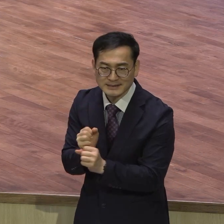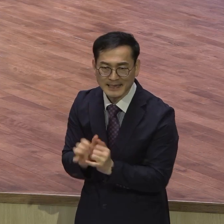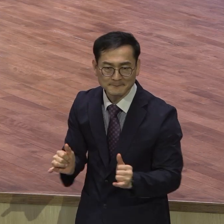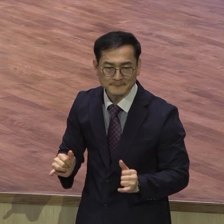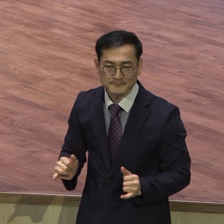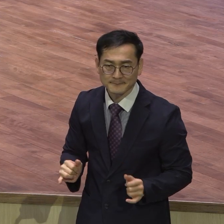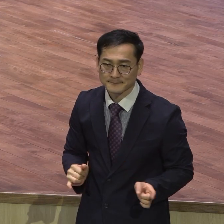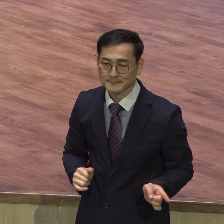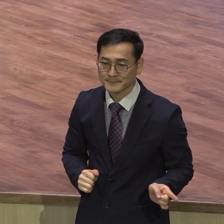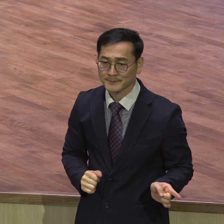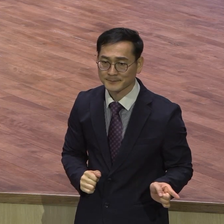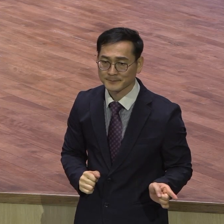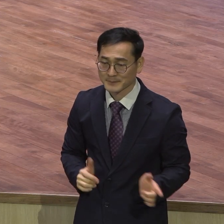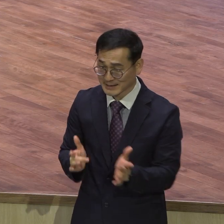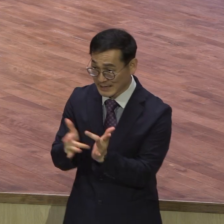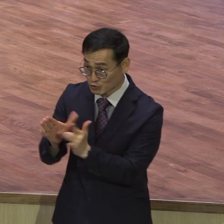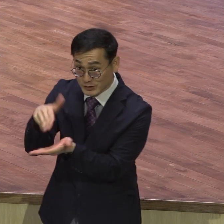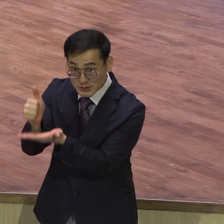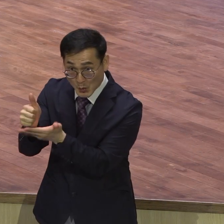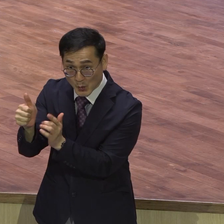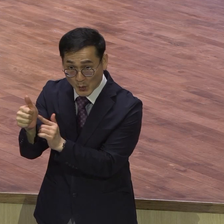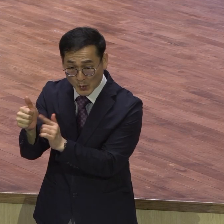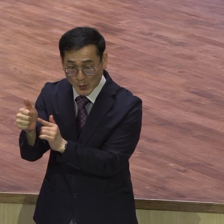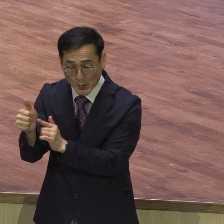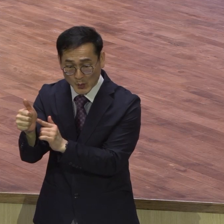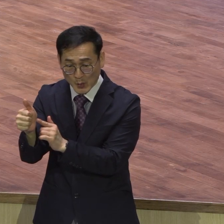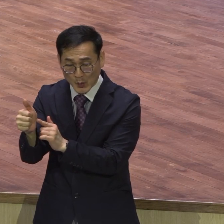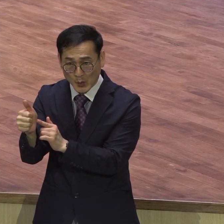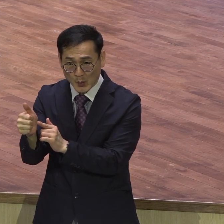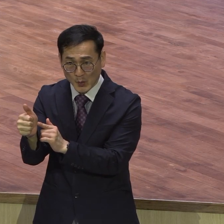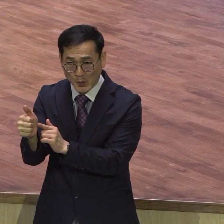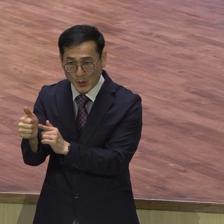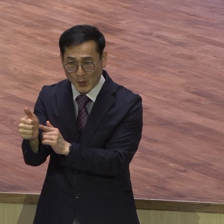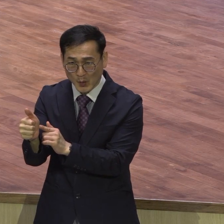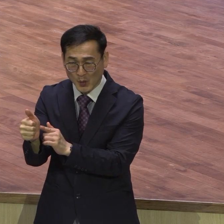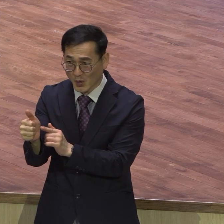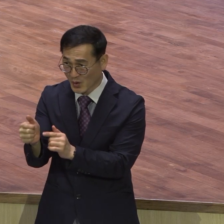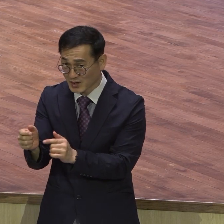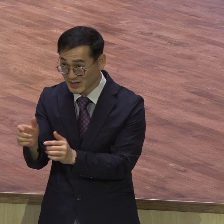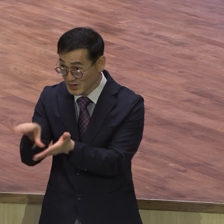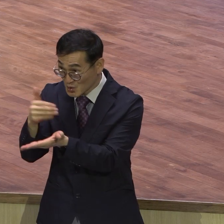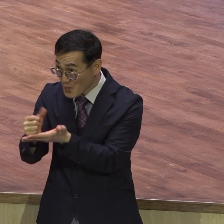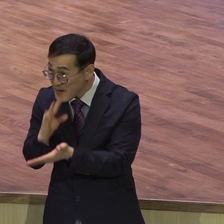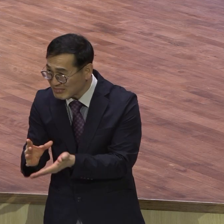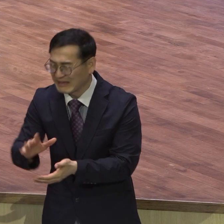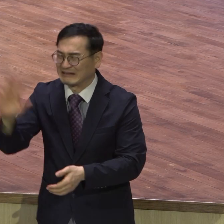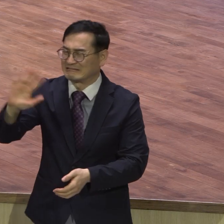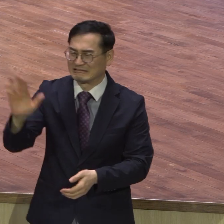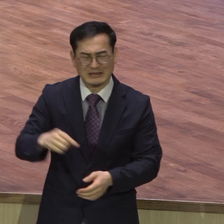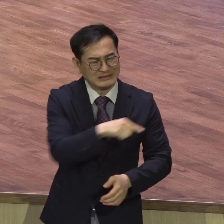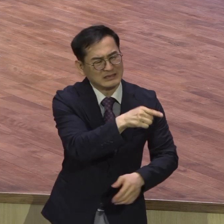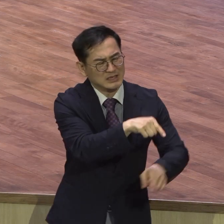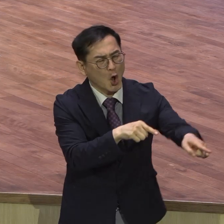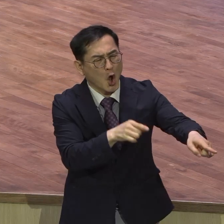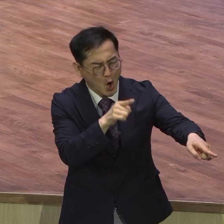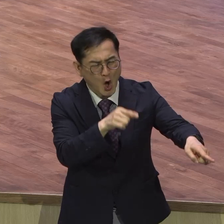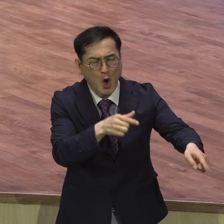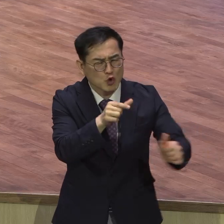그리스도 그리스도가 그리스도만 전하지 않는 자는 그리스도를 외치지 않는 자는